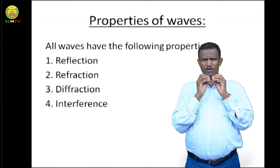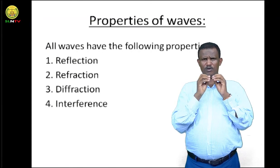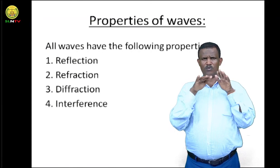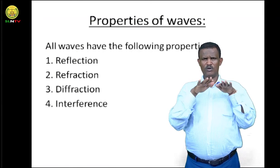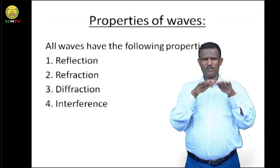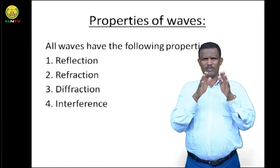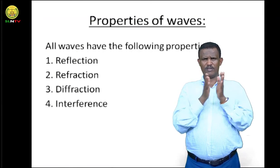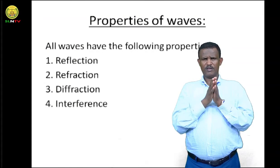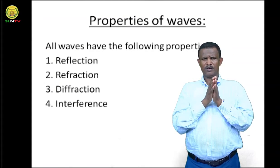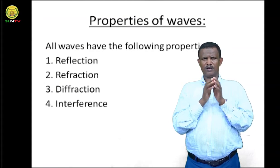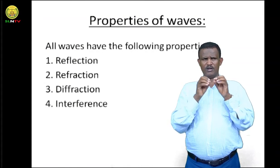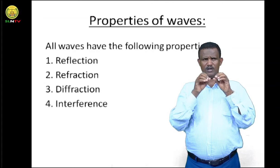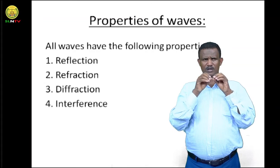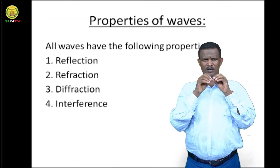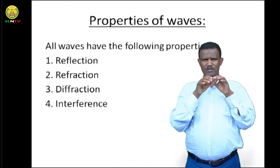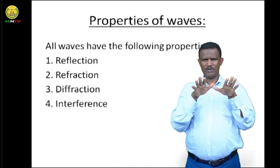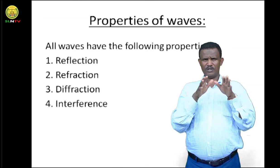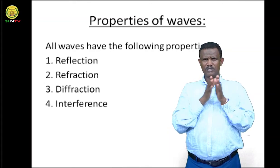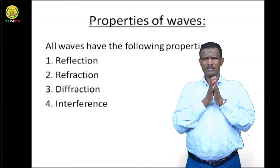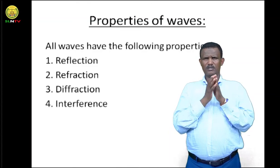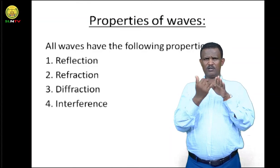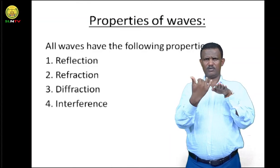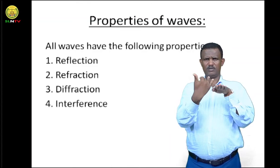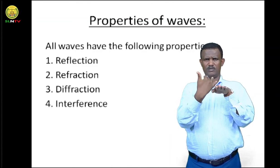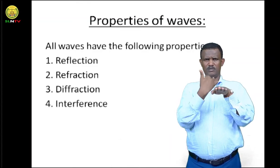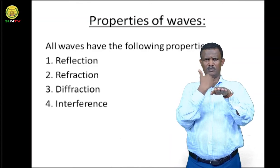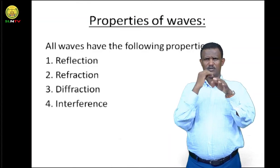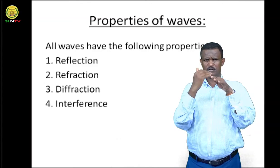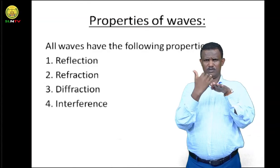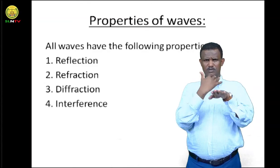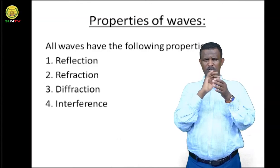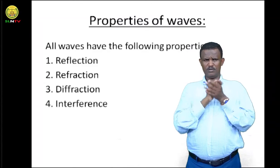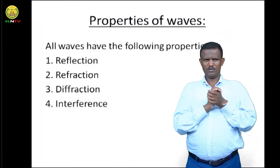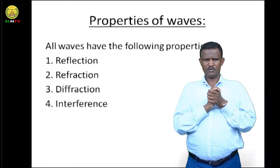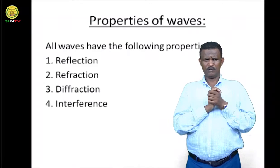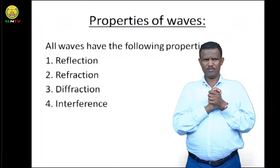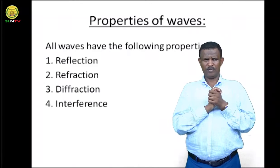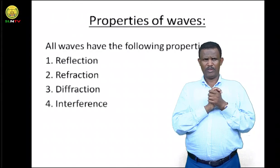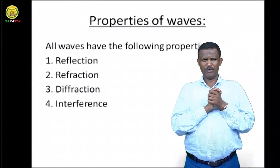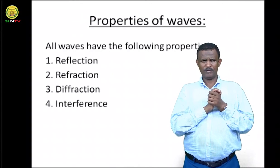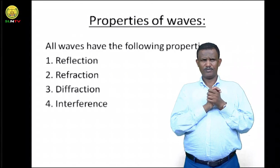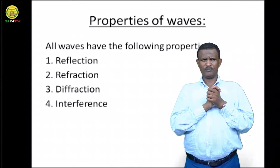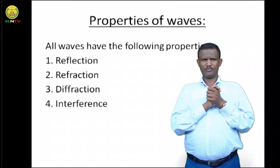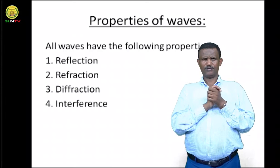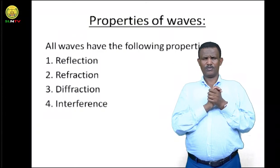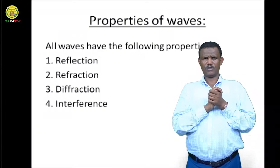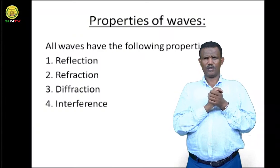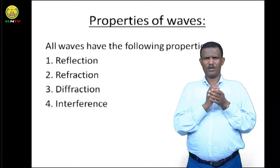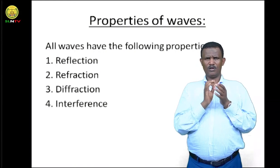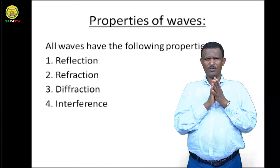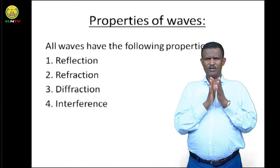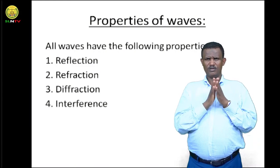baah diffraction oo gadaalbaha qodobka afraad ee properties ka wiifka waxay sameysaa